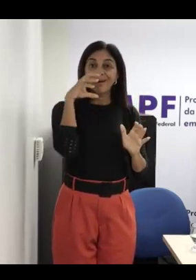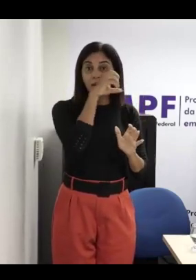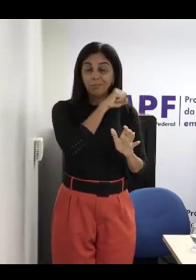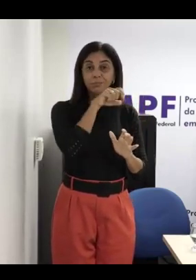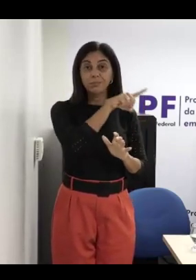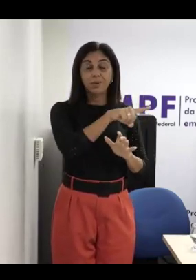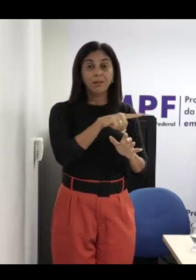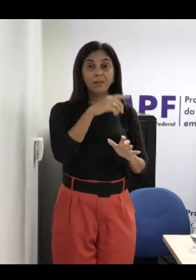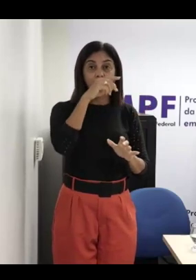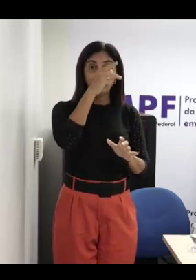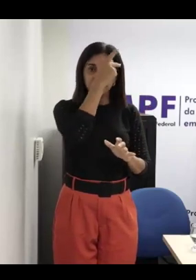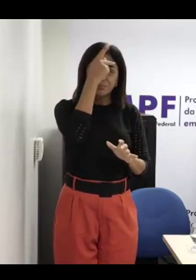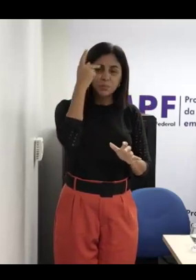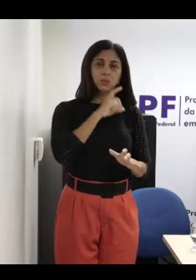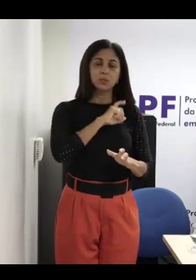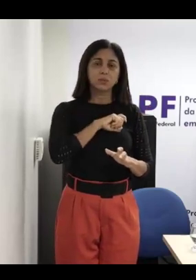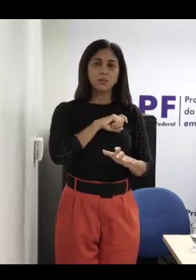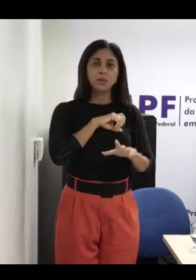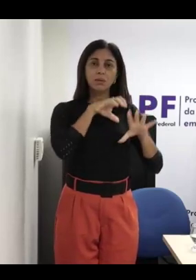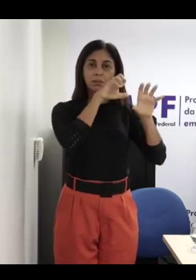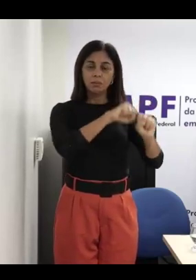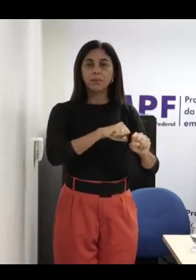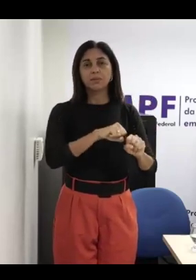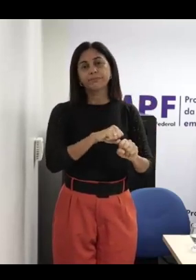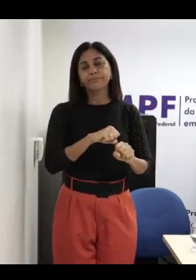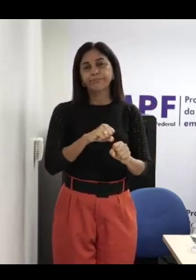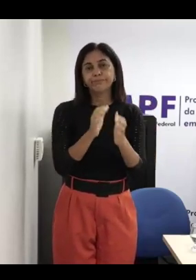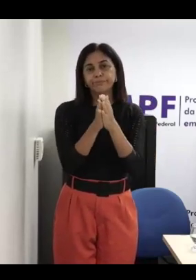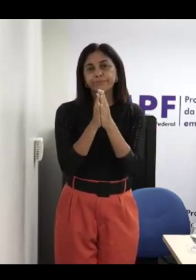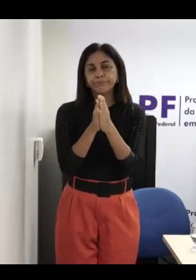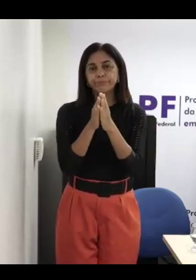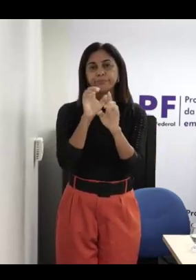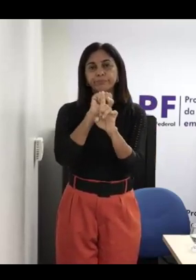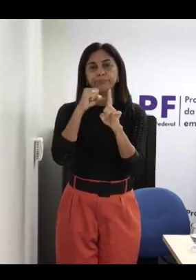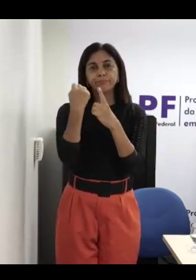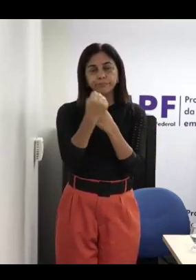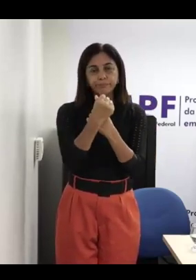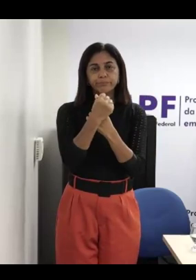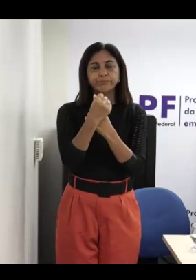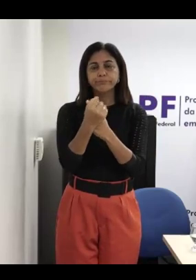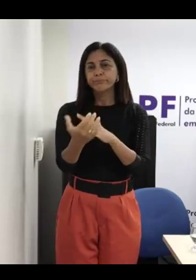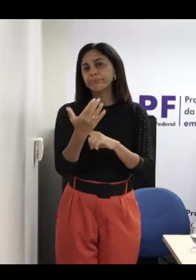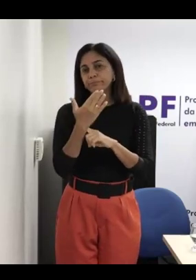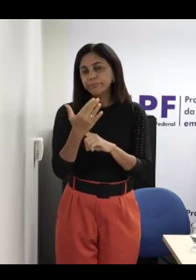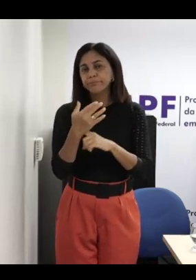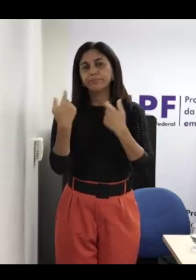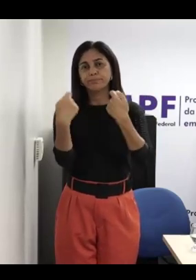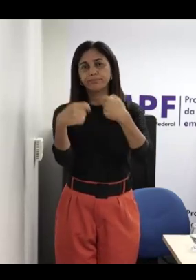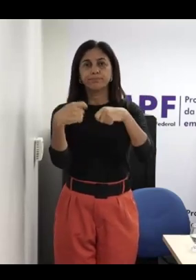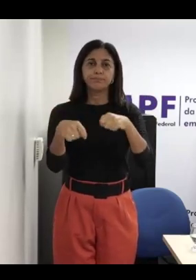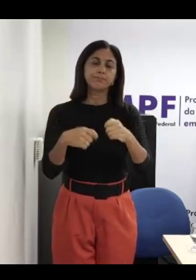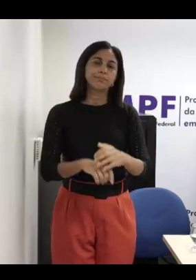de de organismos internacionais estaria enviando essa informação com a sociedade envolvida nós vamos muito mais além mas